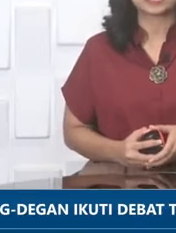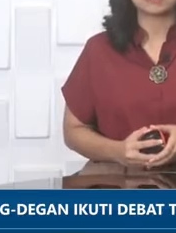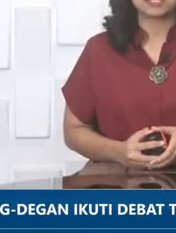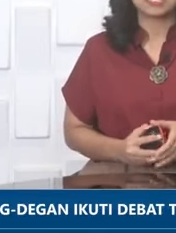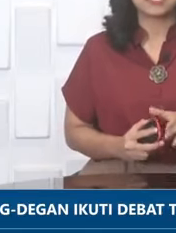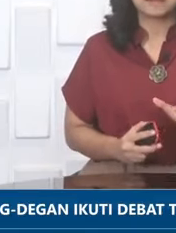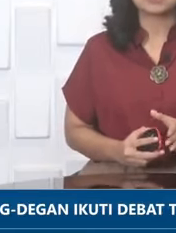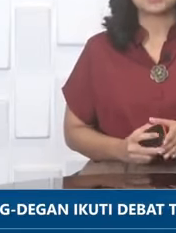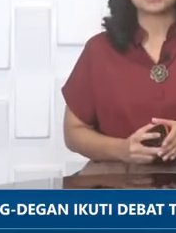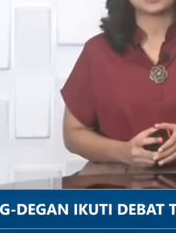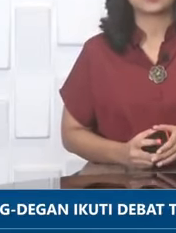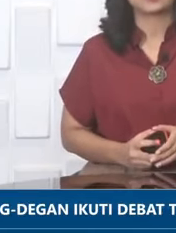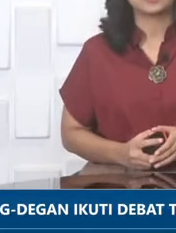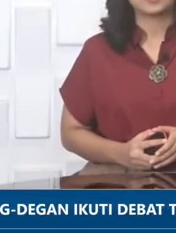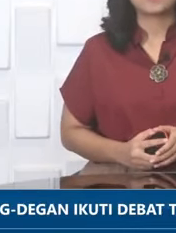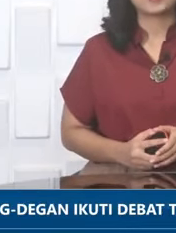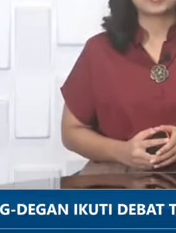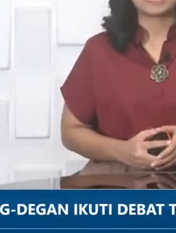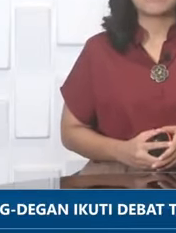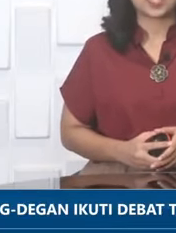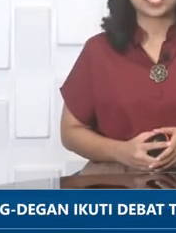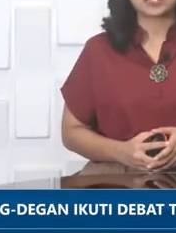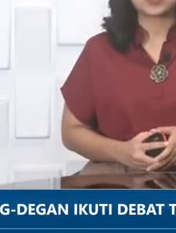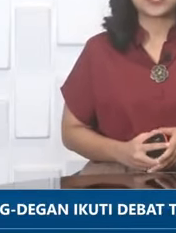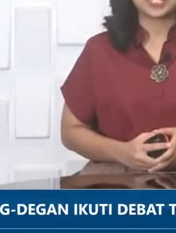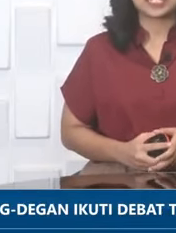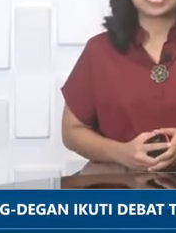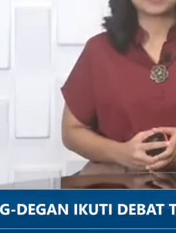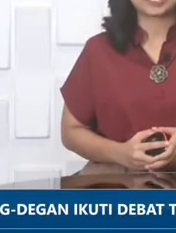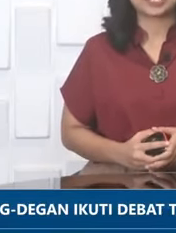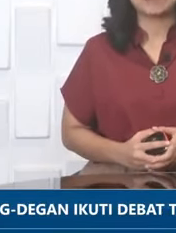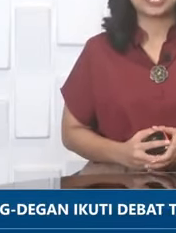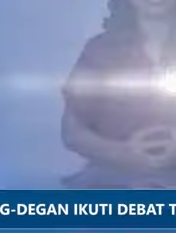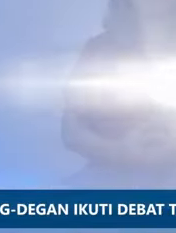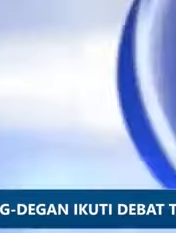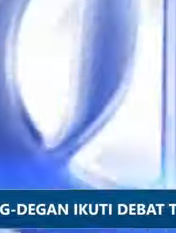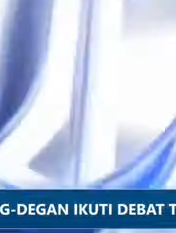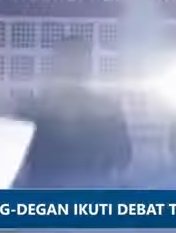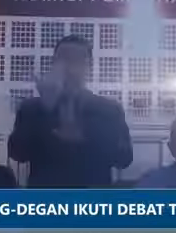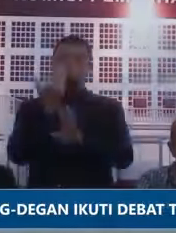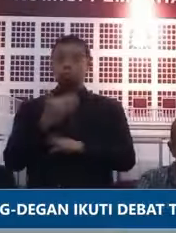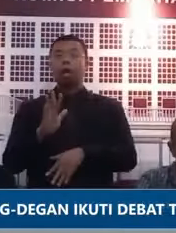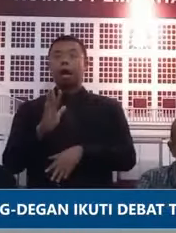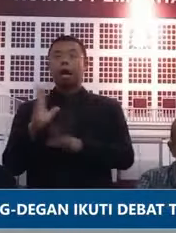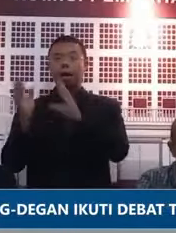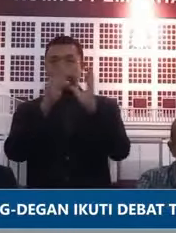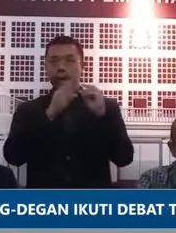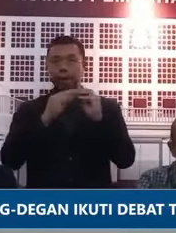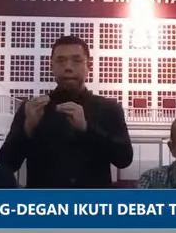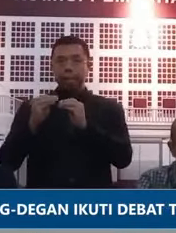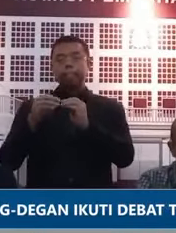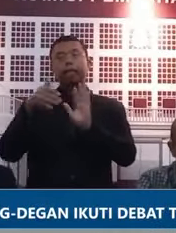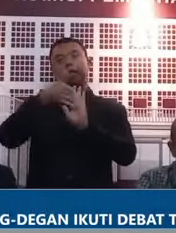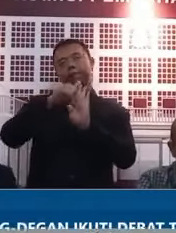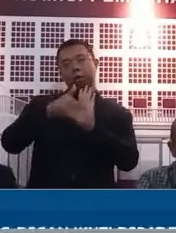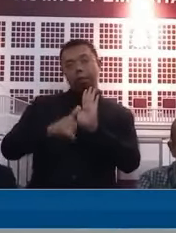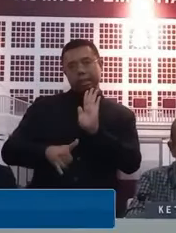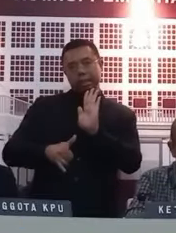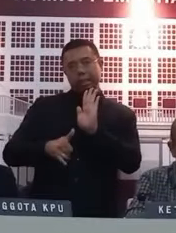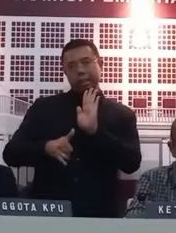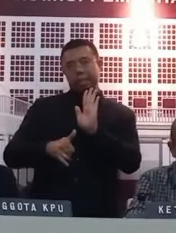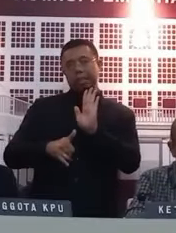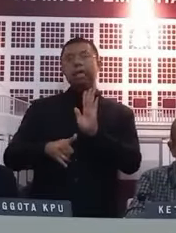atau closing statement masing-masing calon. Komisioner KPU RI Agus Melas dalam keterangan pada Jumat 2 Februari mengatakan, berdasarkan